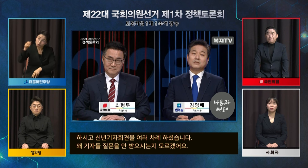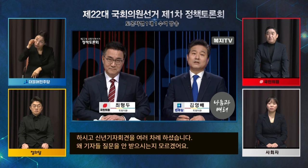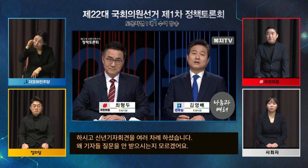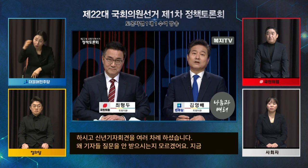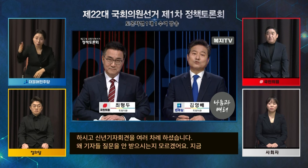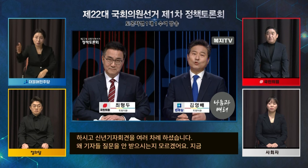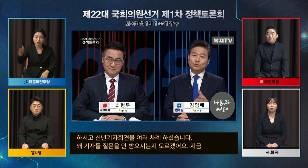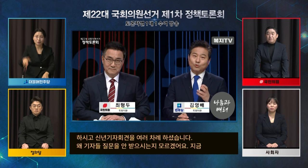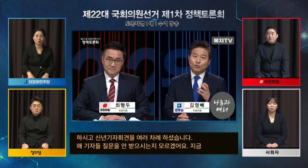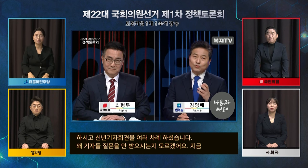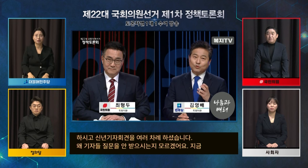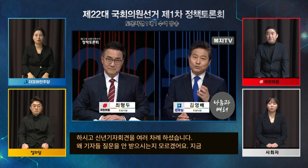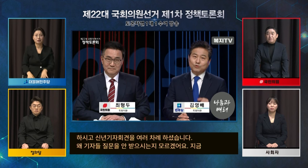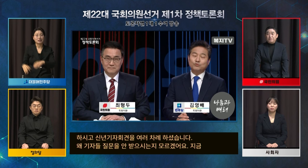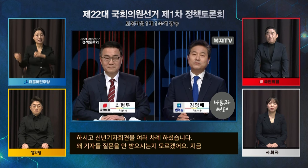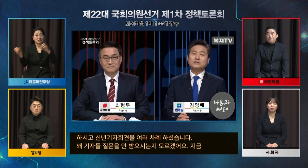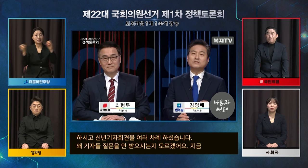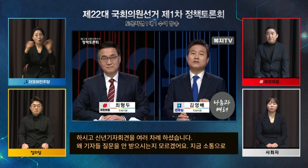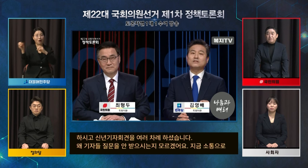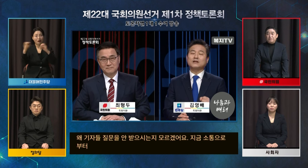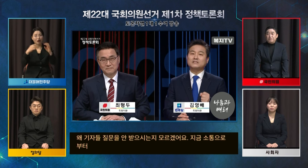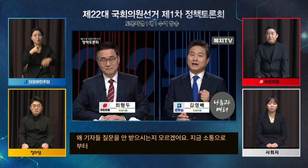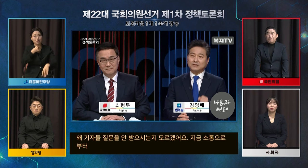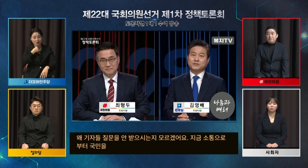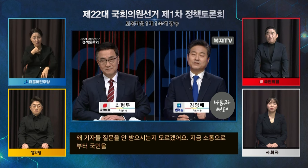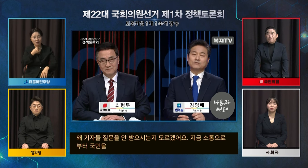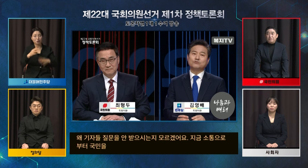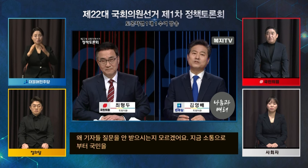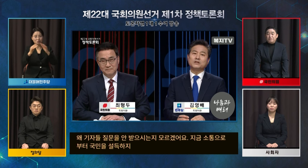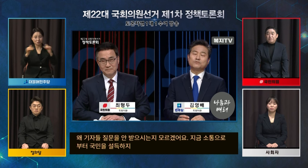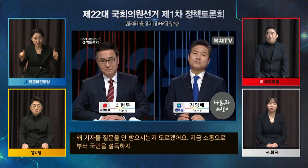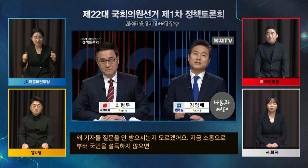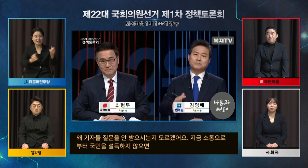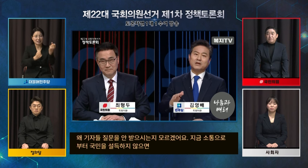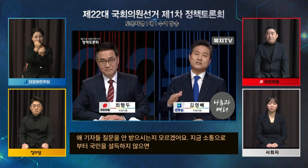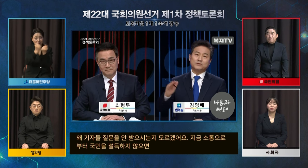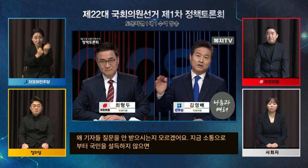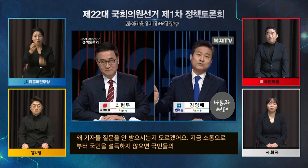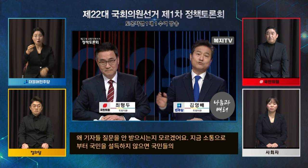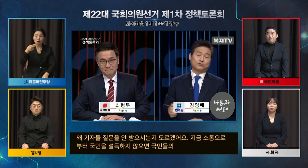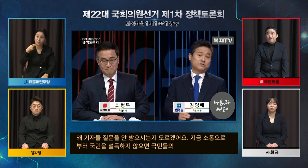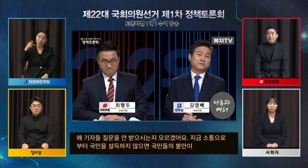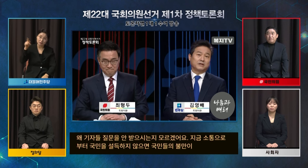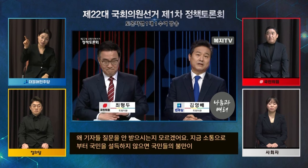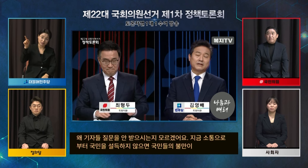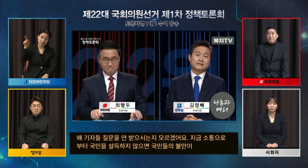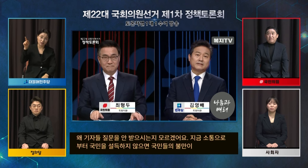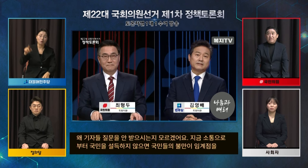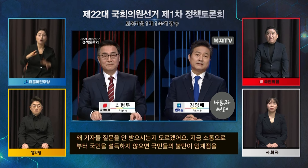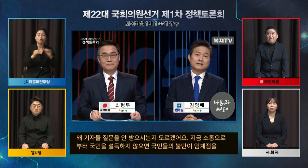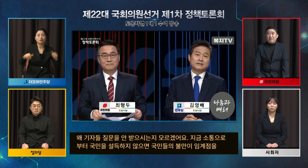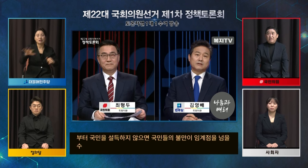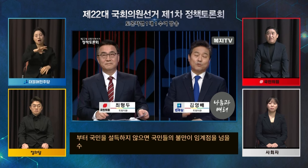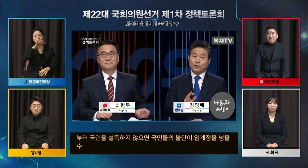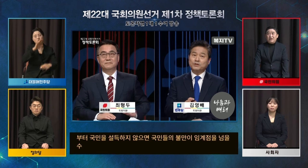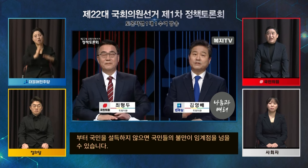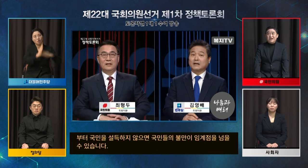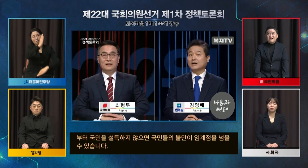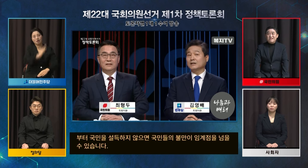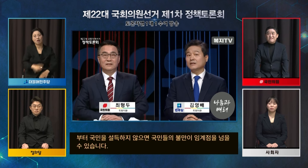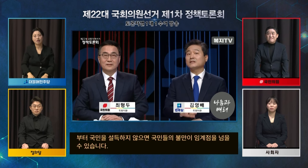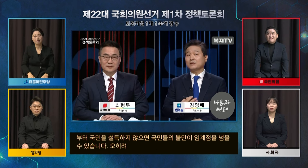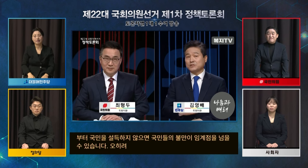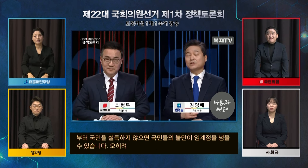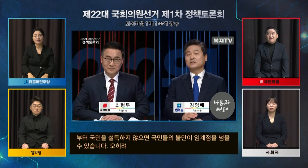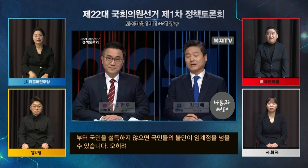소통으로부터 국민들을 설득하지 않으면 국민들의 불만이 임계점을 넘을 수도 있습니다. 오히려